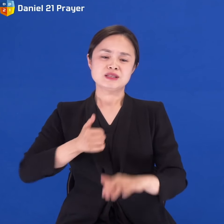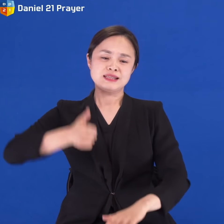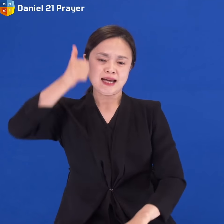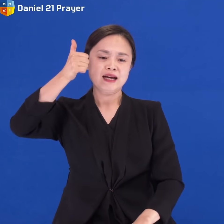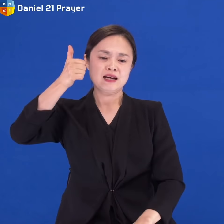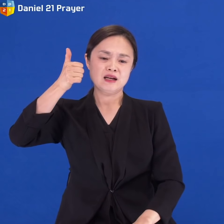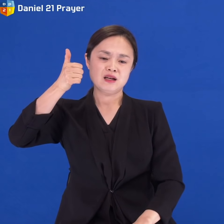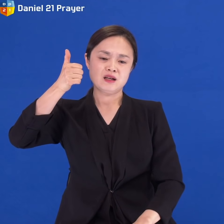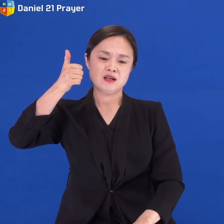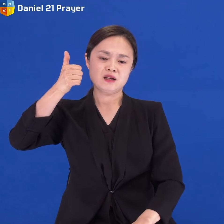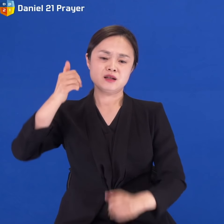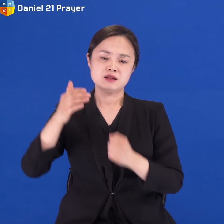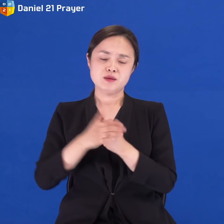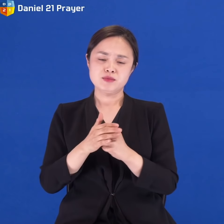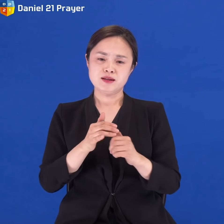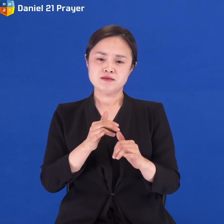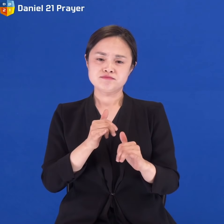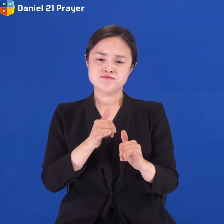있는데